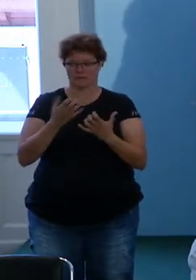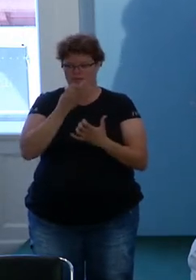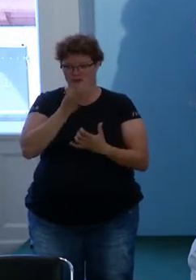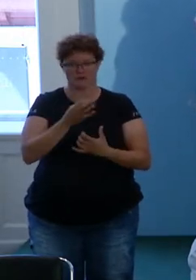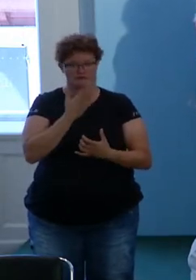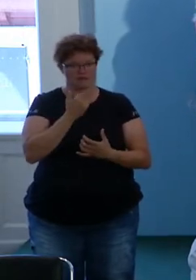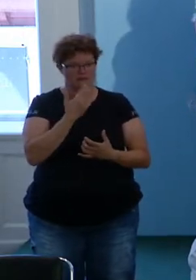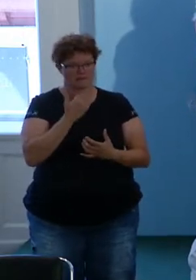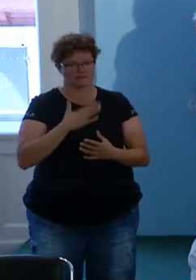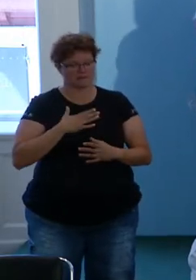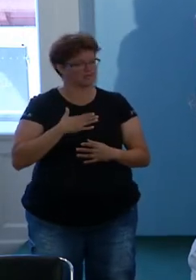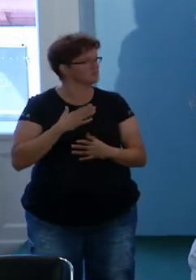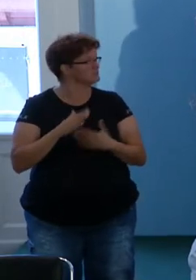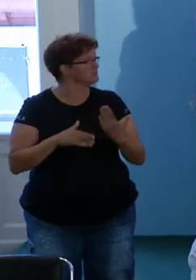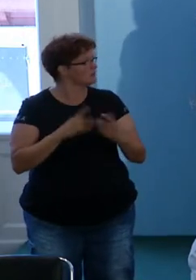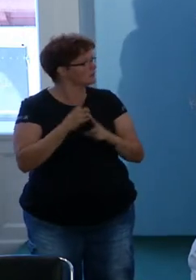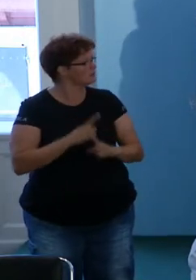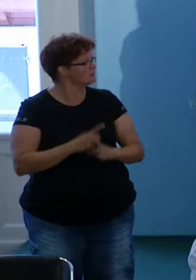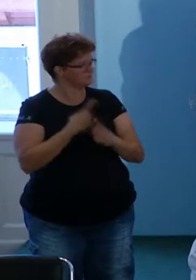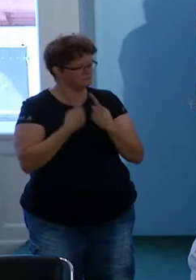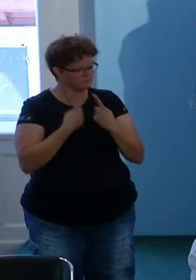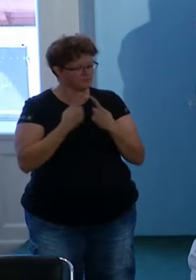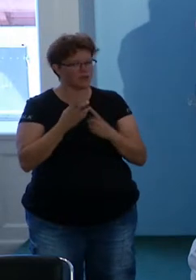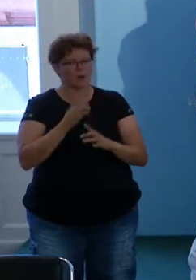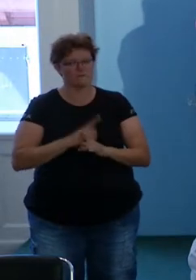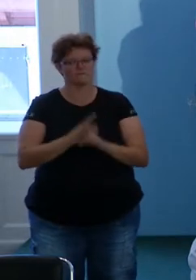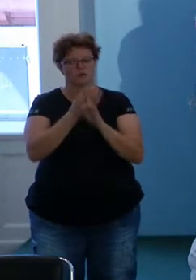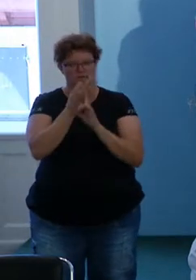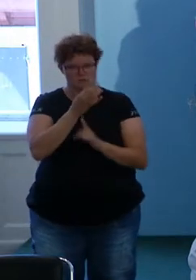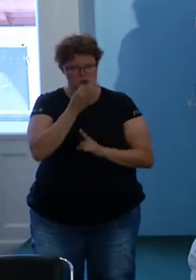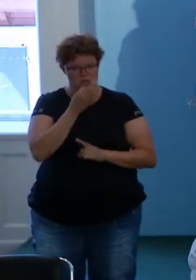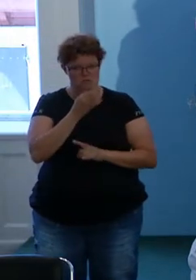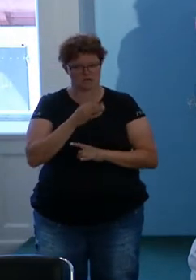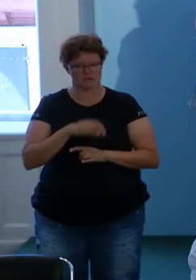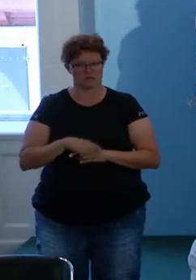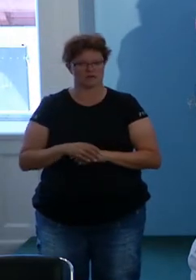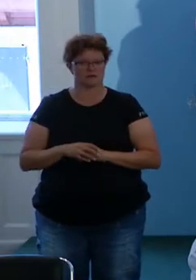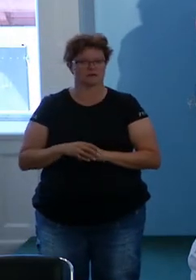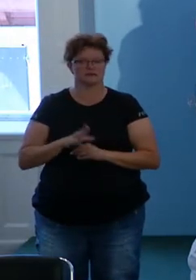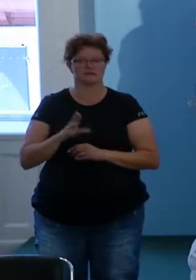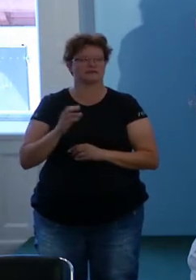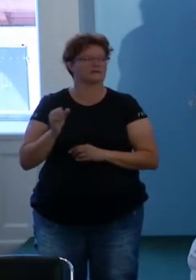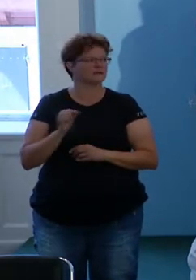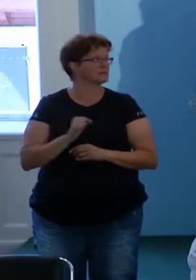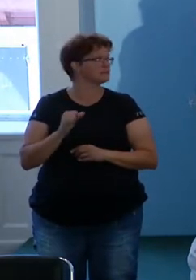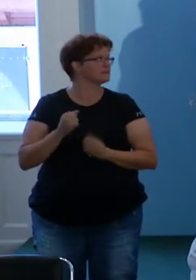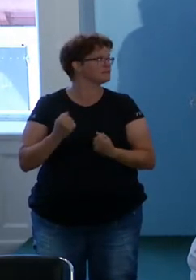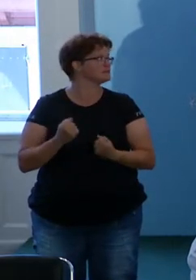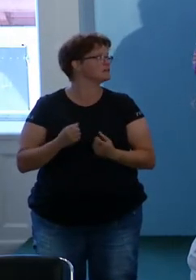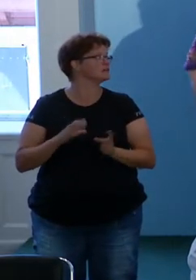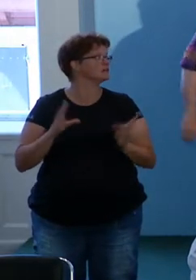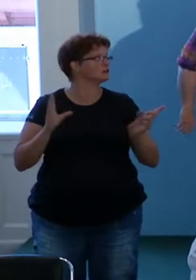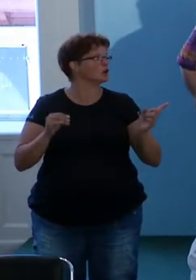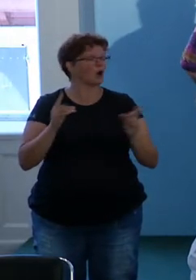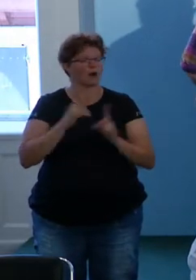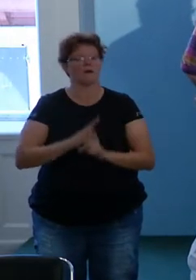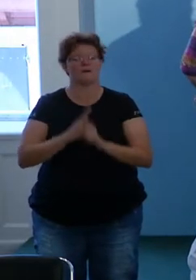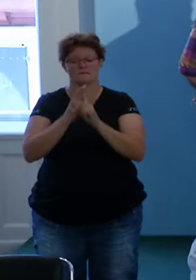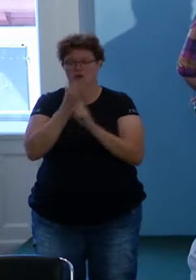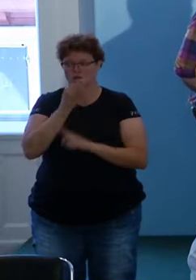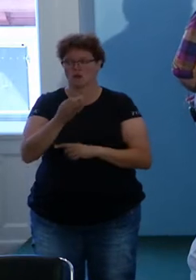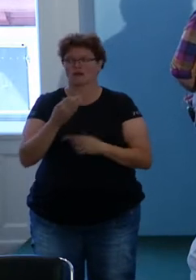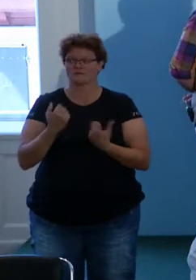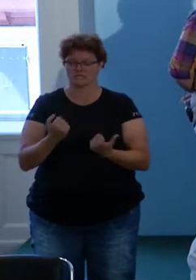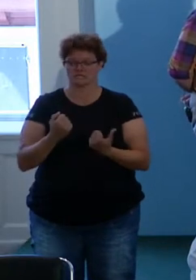prata spårbarhet och uppföljning. Hur löser vi framförallt kanske uppföljningsfrågan? För den måste vara otroligt viktig, Ulf. Nej, uppföljningsfrågan är jätteviktig.